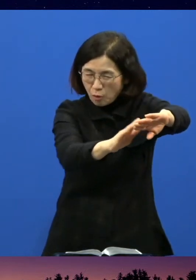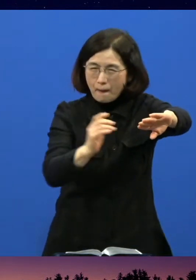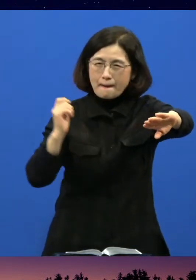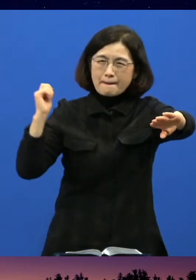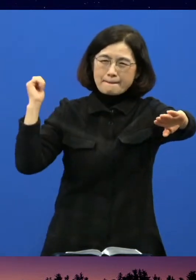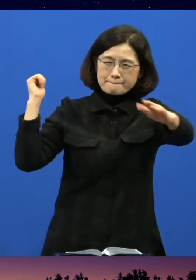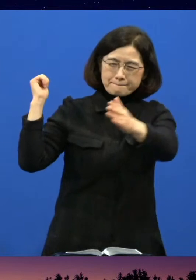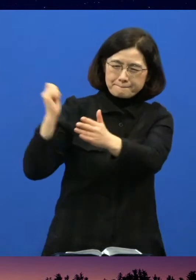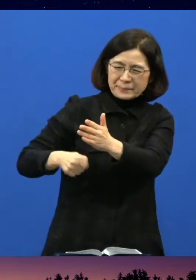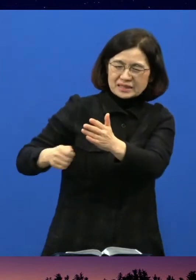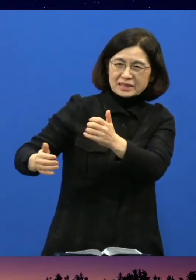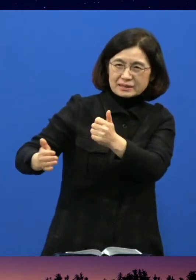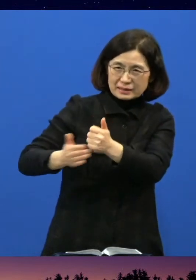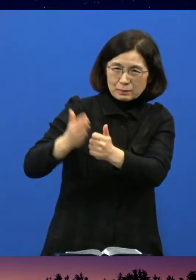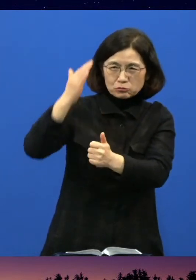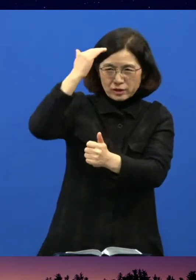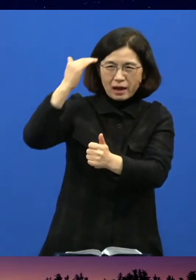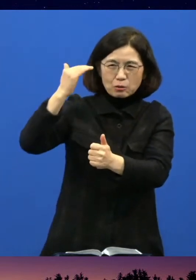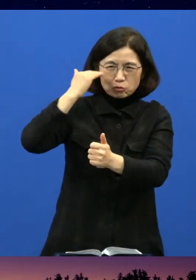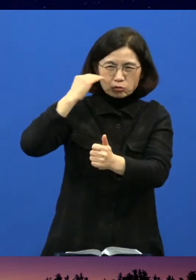다 집도 그대로 놔두고,